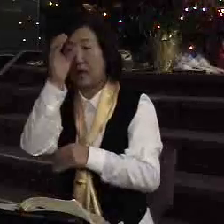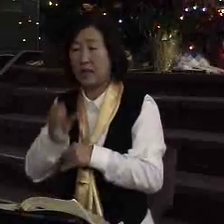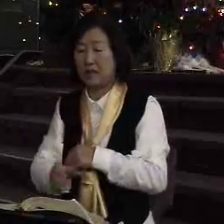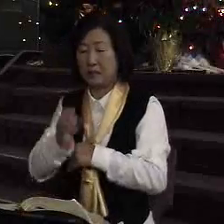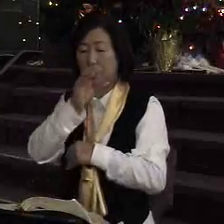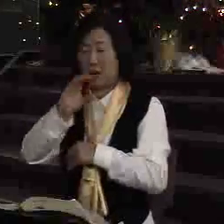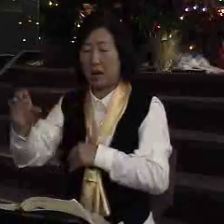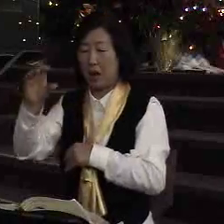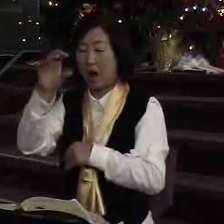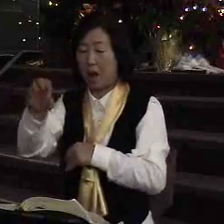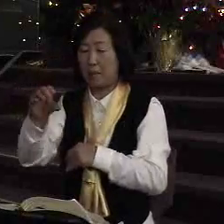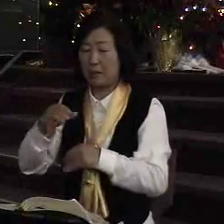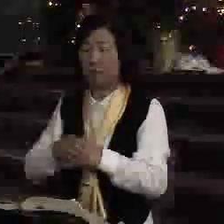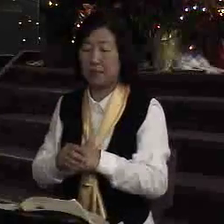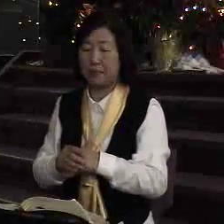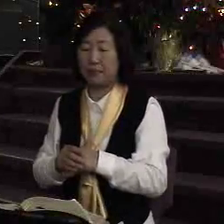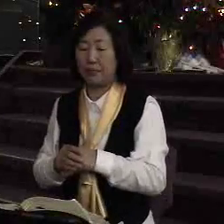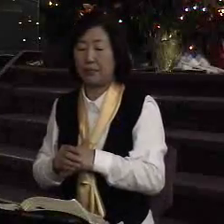십자가 앞에서